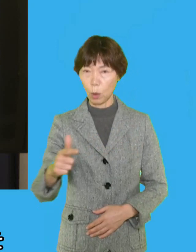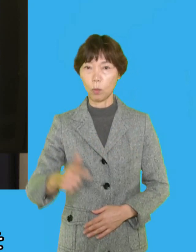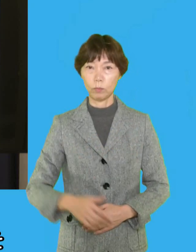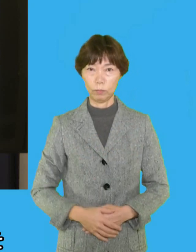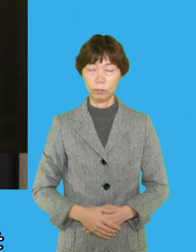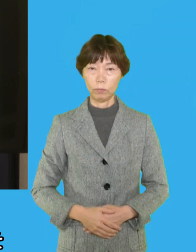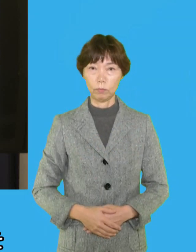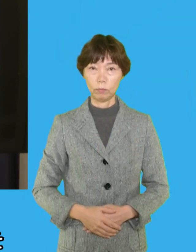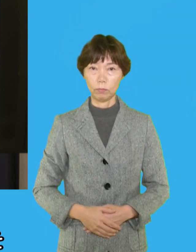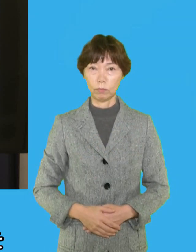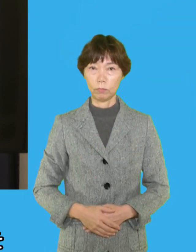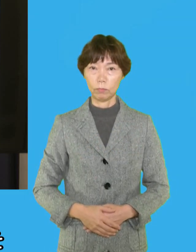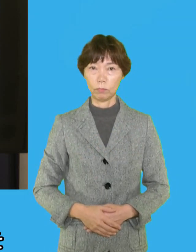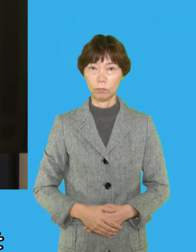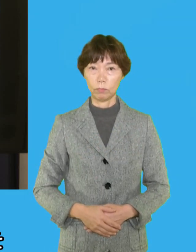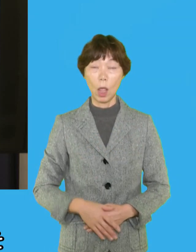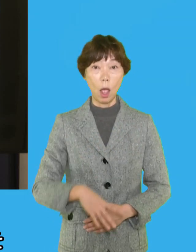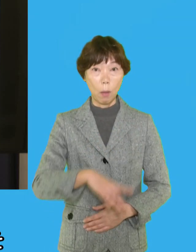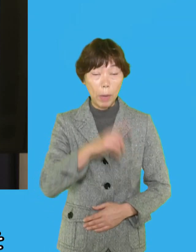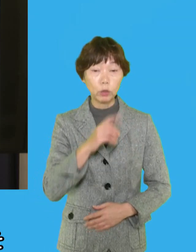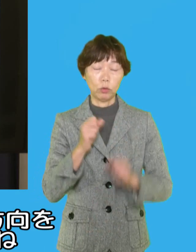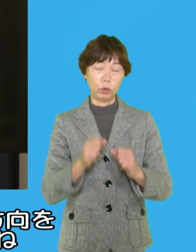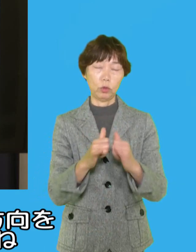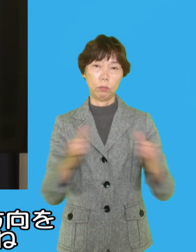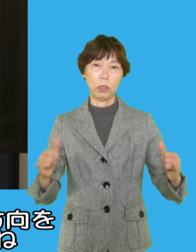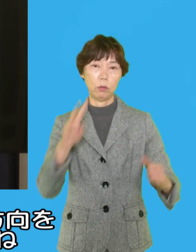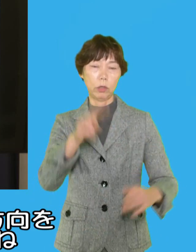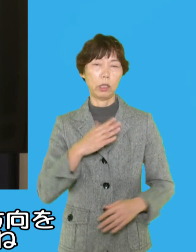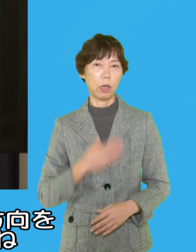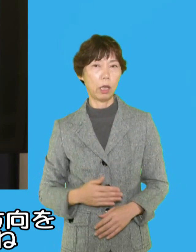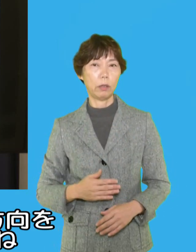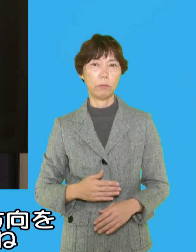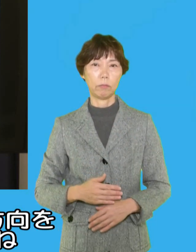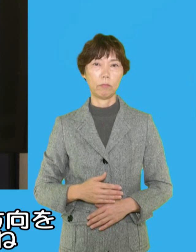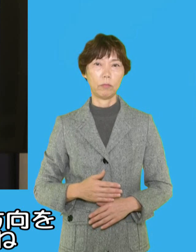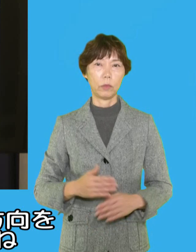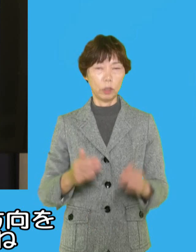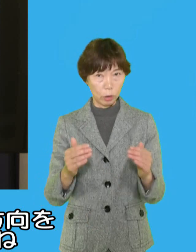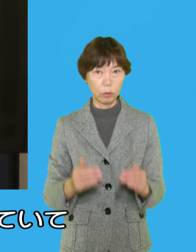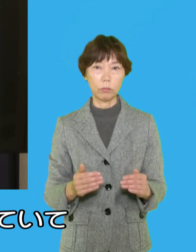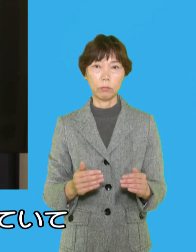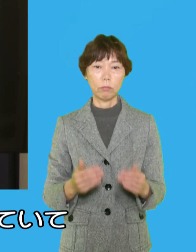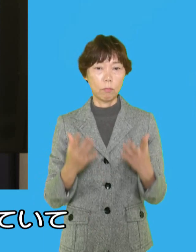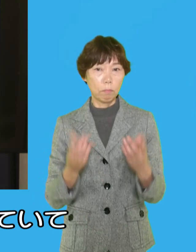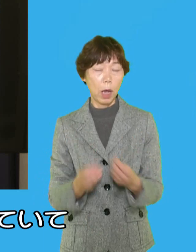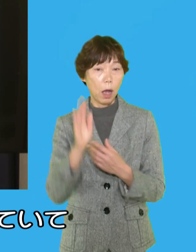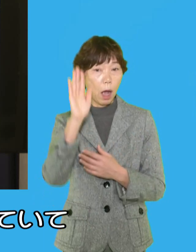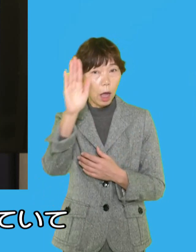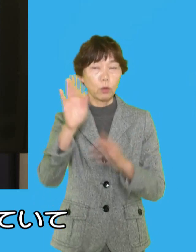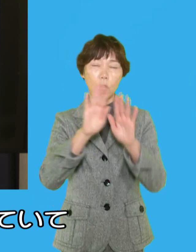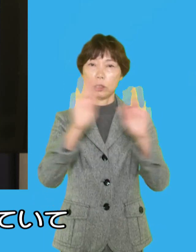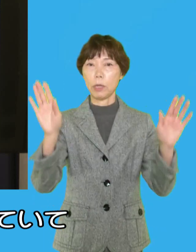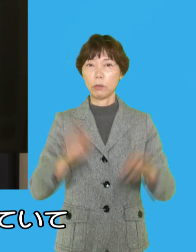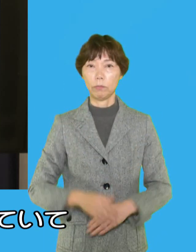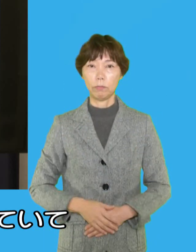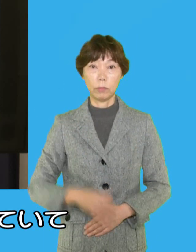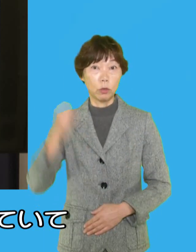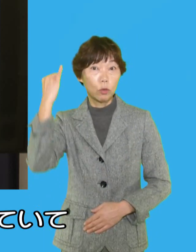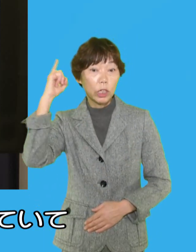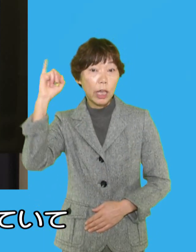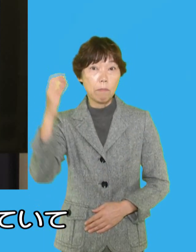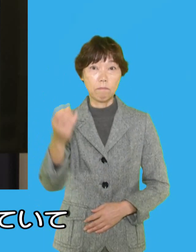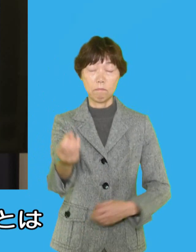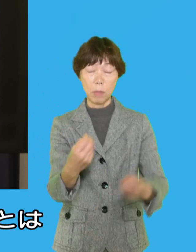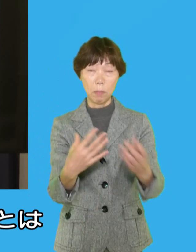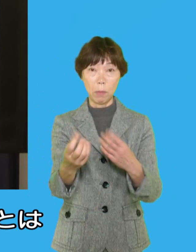そも筋が先に住民の理解を得てからやるという方向を示すべきだとかですね、そういう意見が出されていて、まあ、はっき